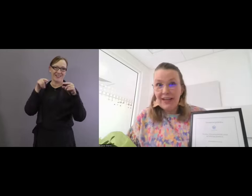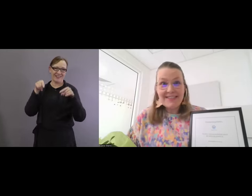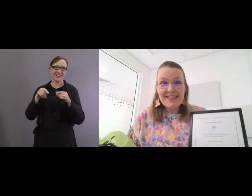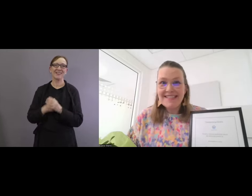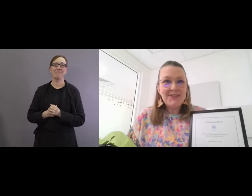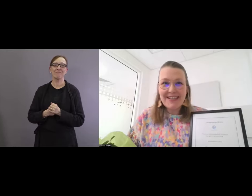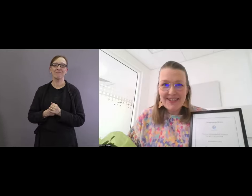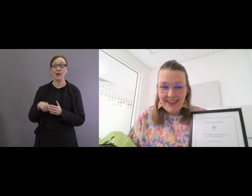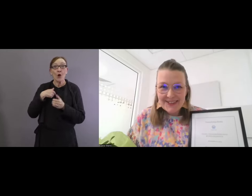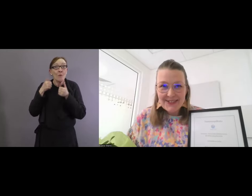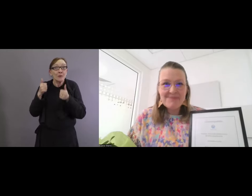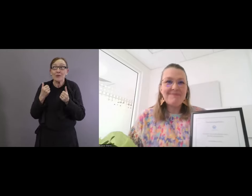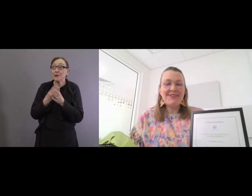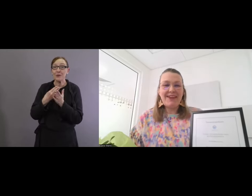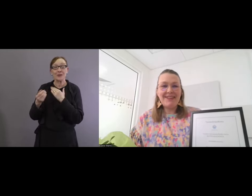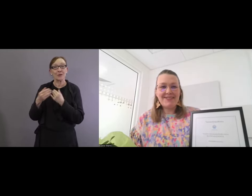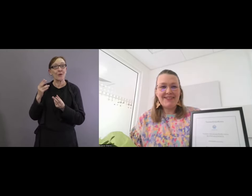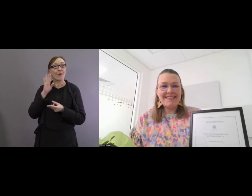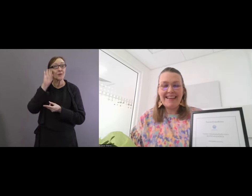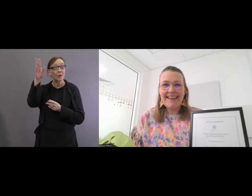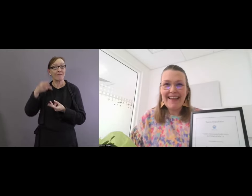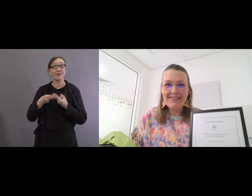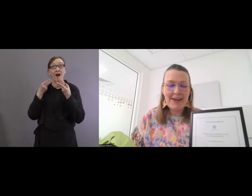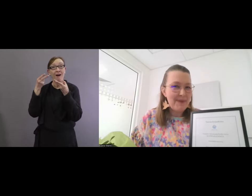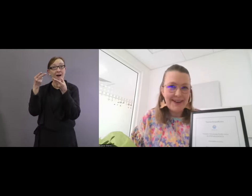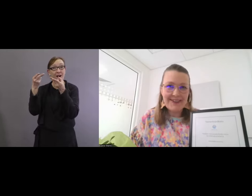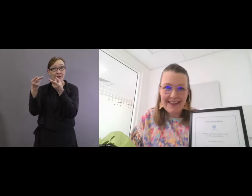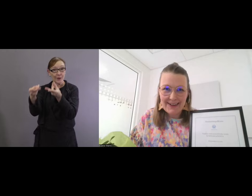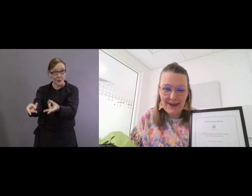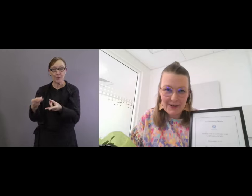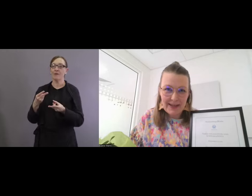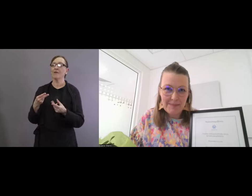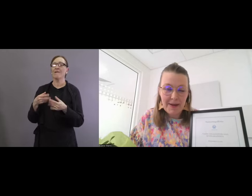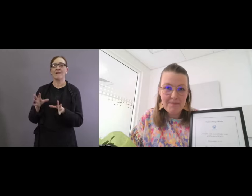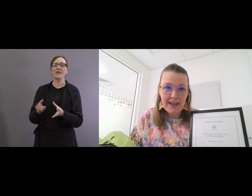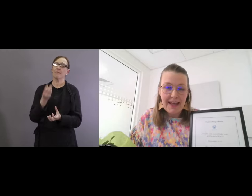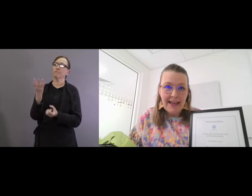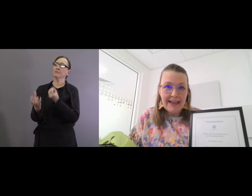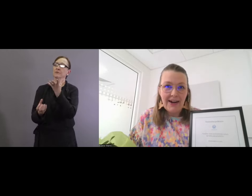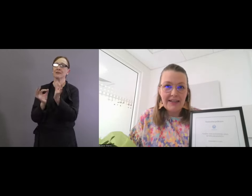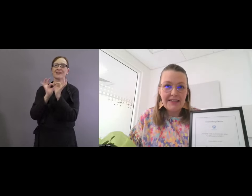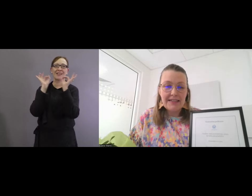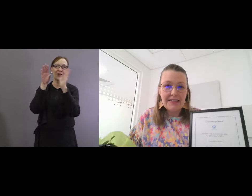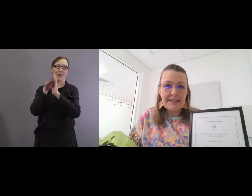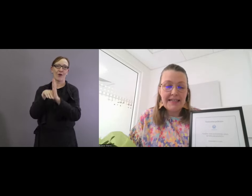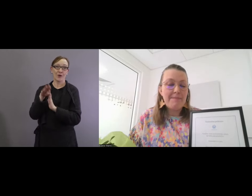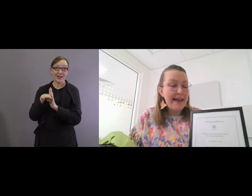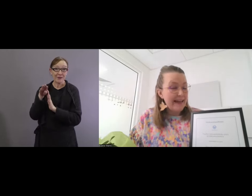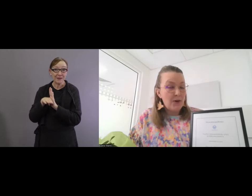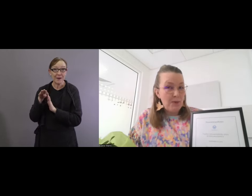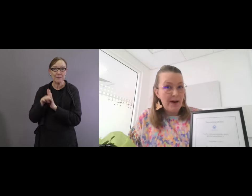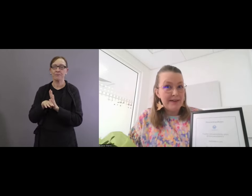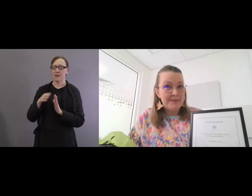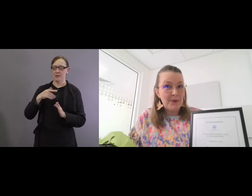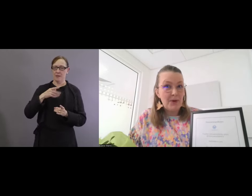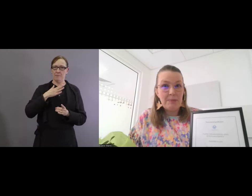Me toivotaan tietysti, että se yhteistyö jatkuu tulevaisuudessa ja tehdään vielä paljon hienoja ohjelmia. Ja siihen